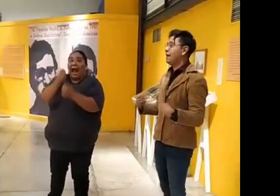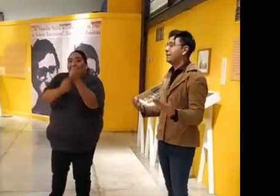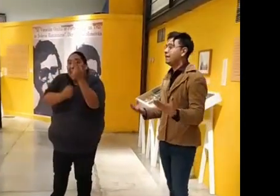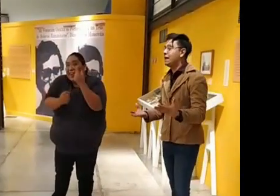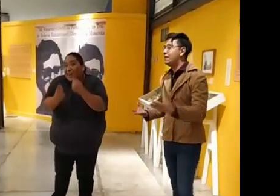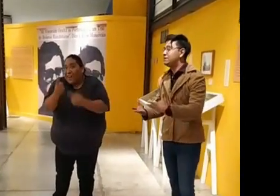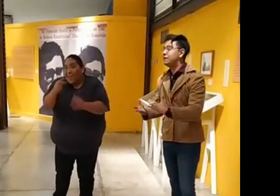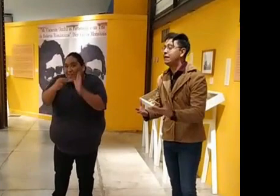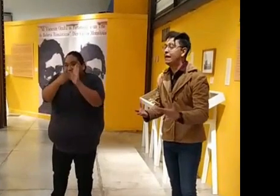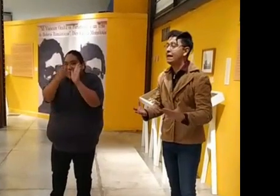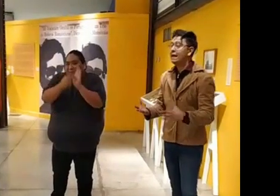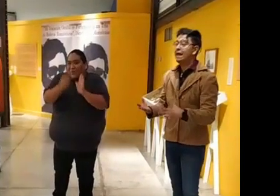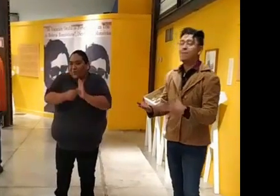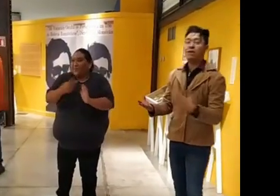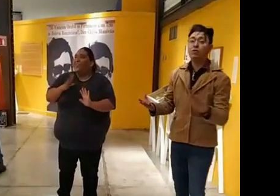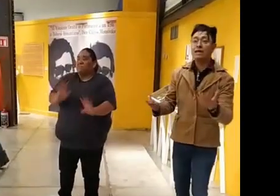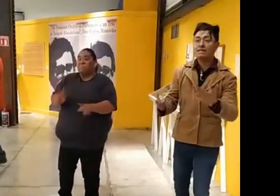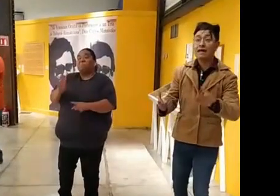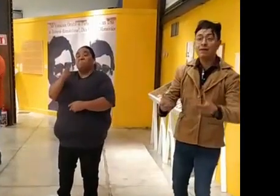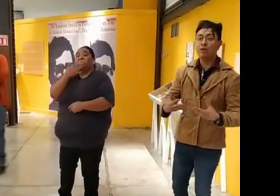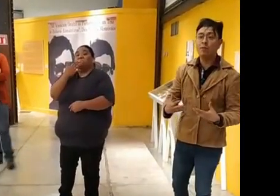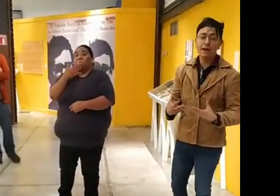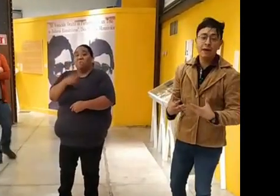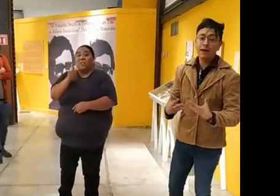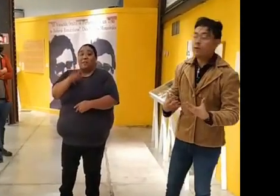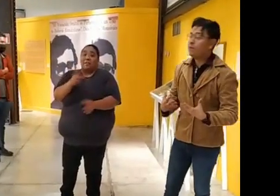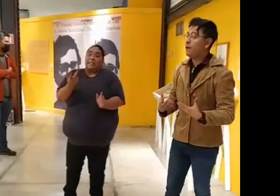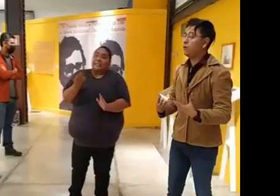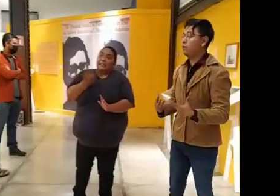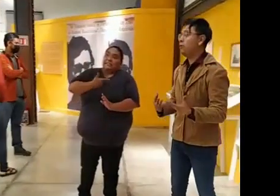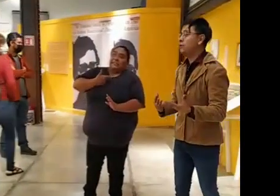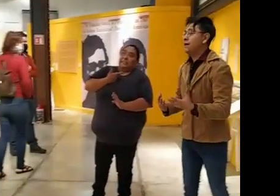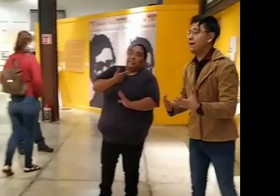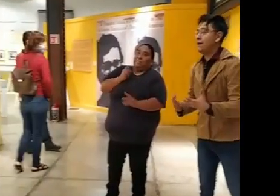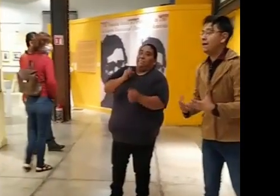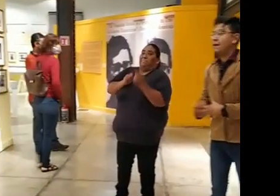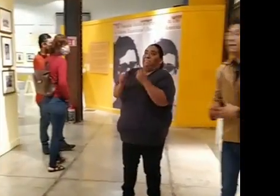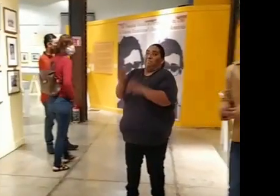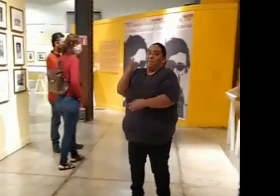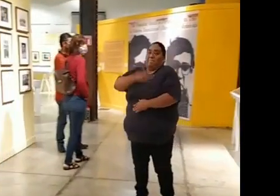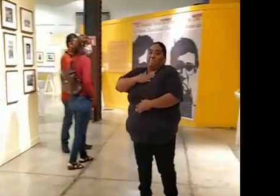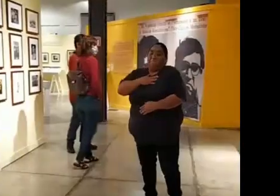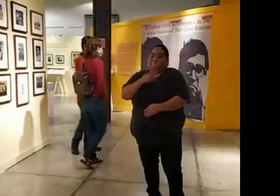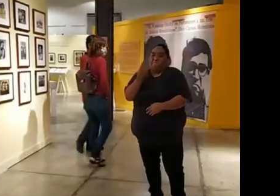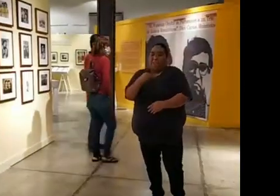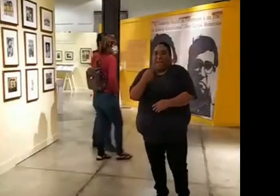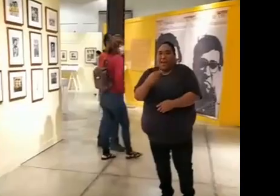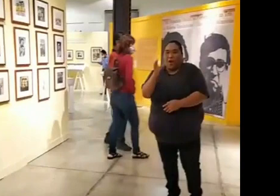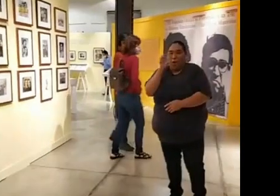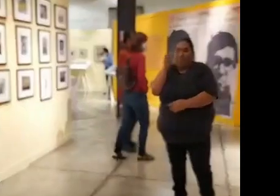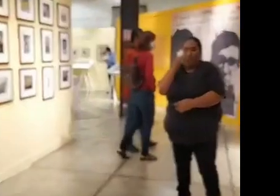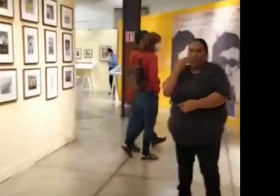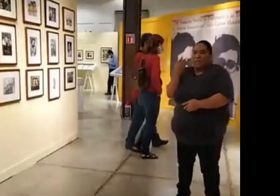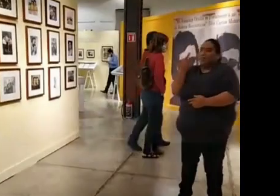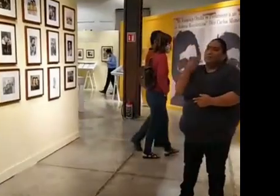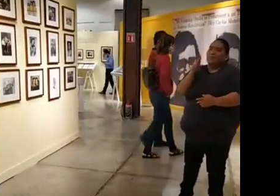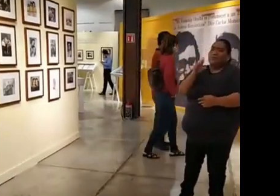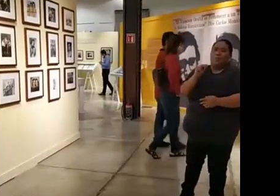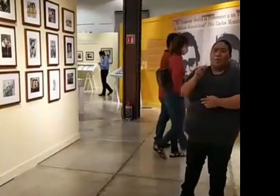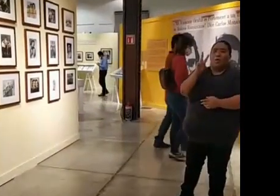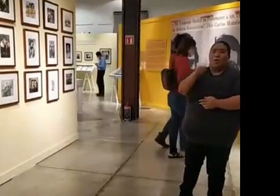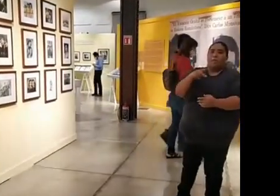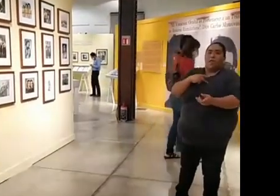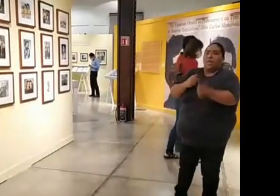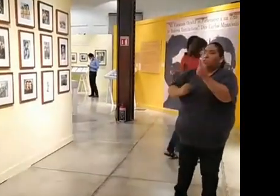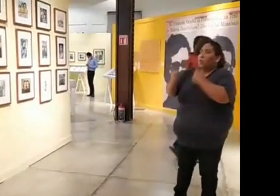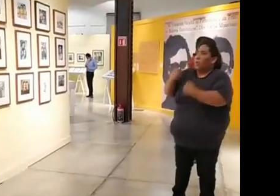me encantaría decir que la mayoría está a mi nombre, pero no, es justamente a quien se dedicó en ese momento